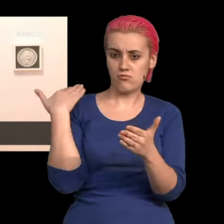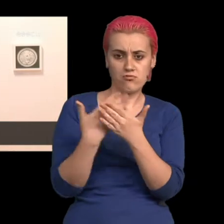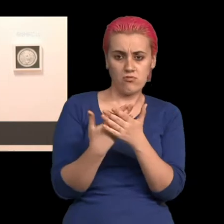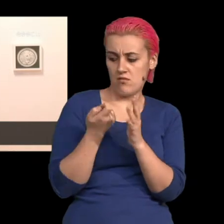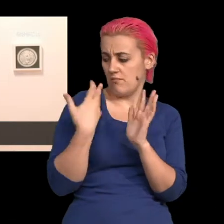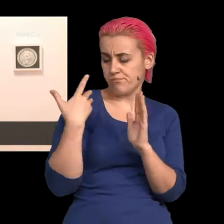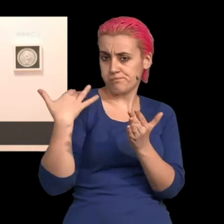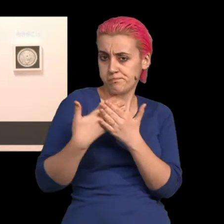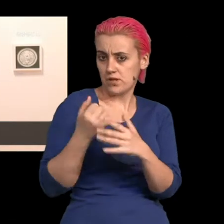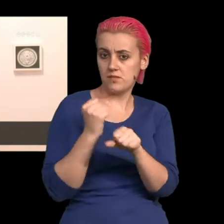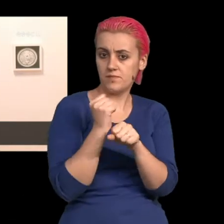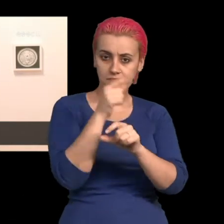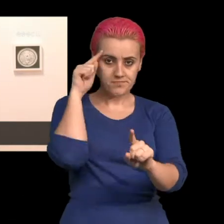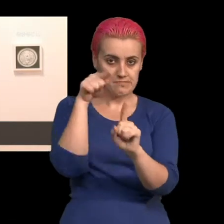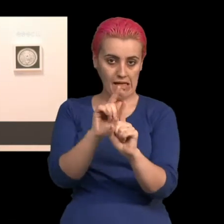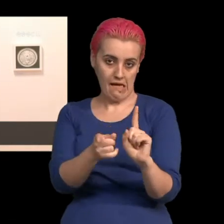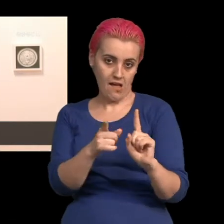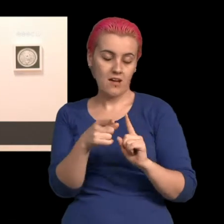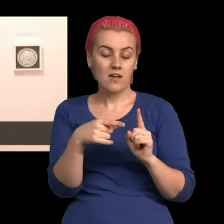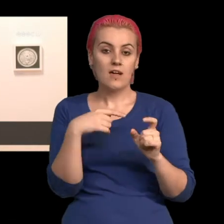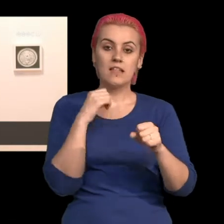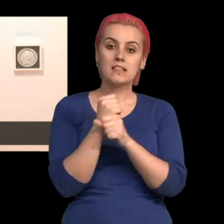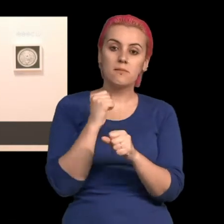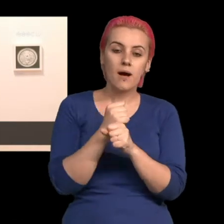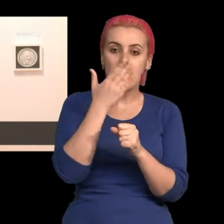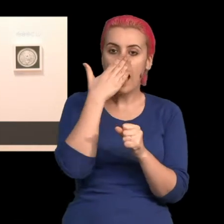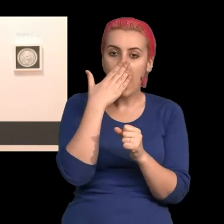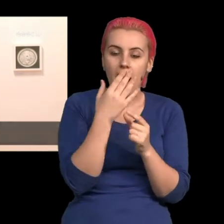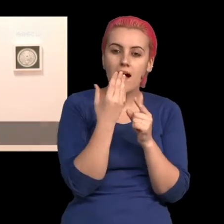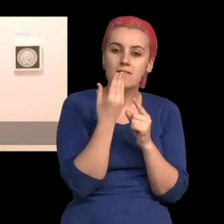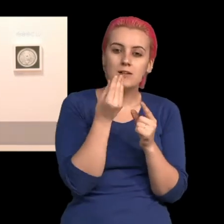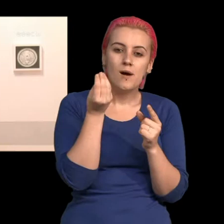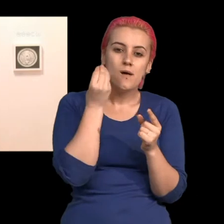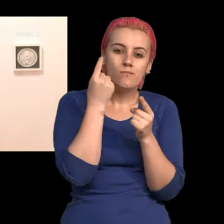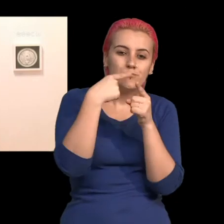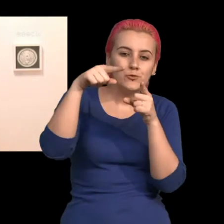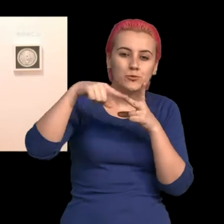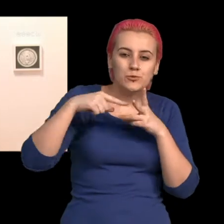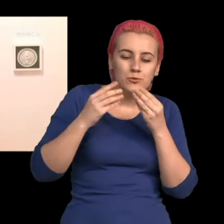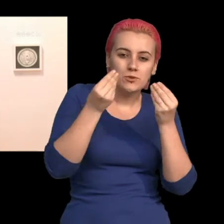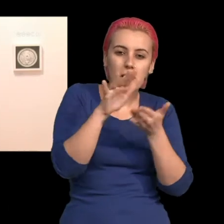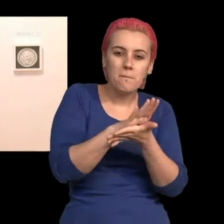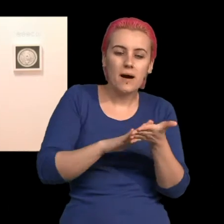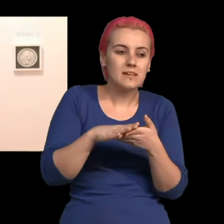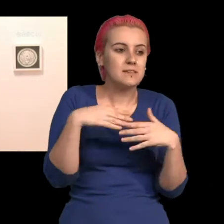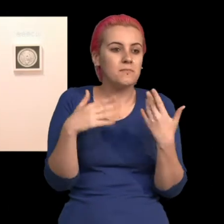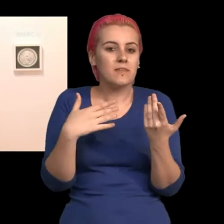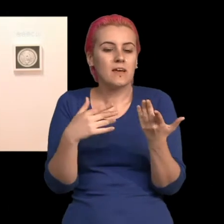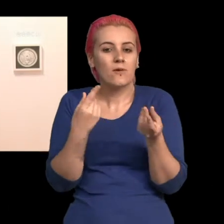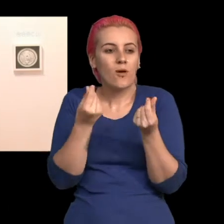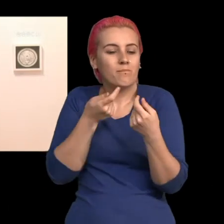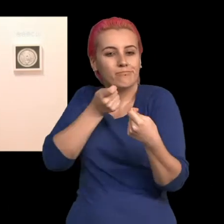nessa perspectiva, não é? É quase que cada trabalho é uma impressão digital que também é quase de, não gosto da palavra,